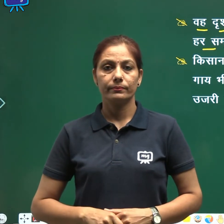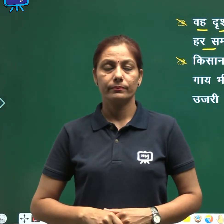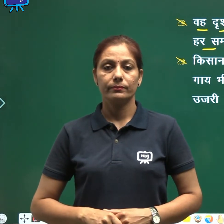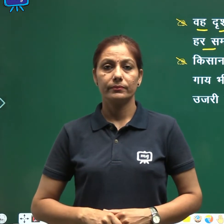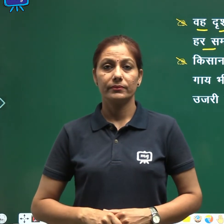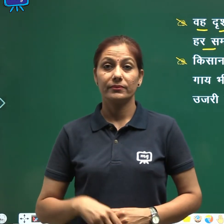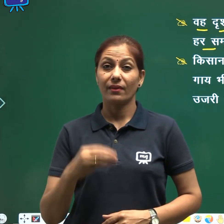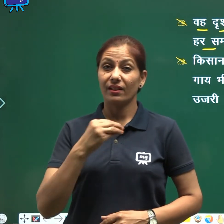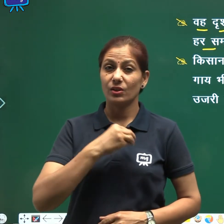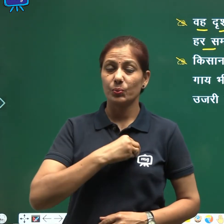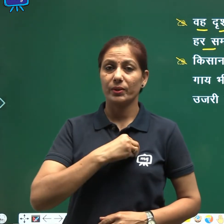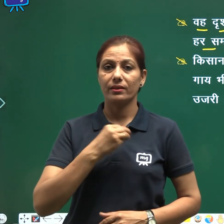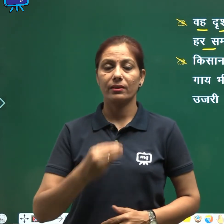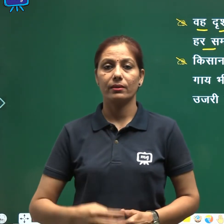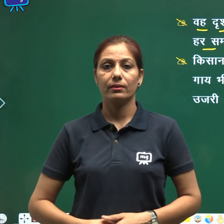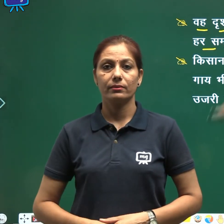चुभता रहता है।